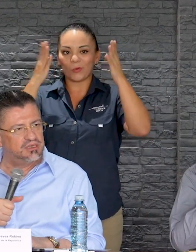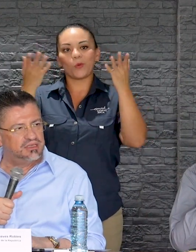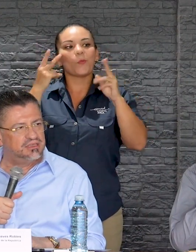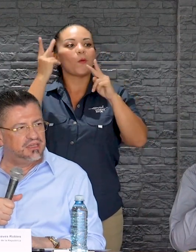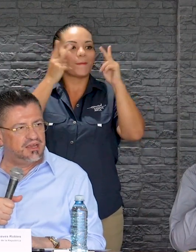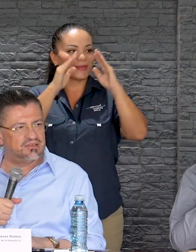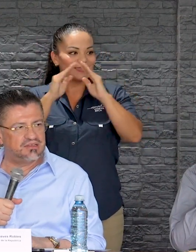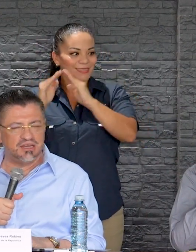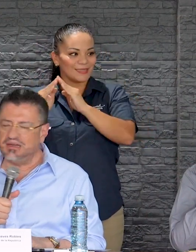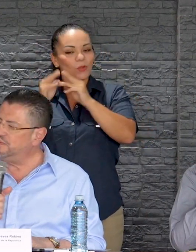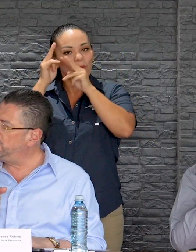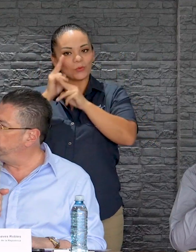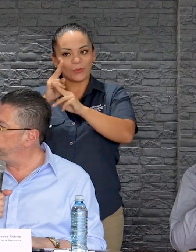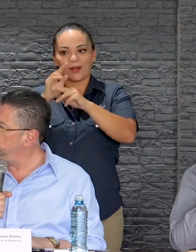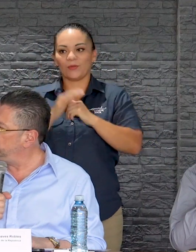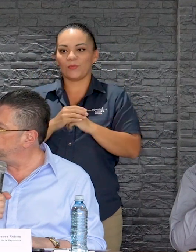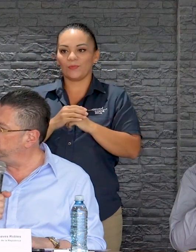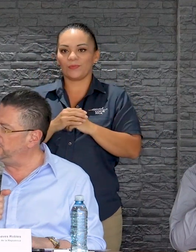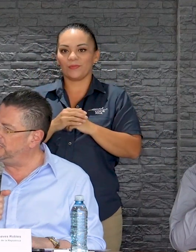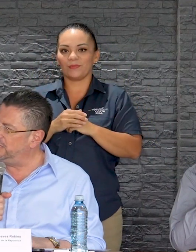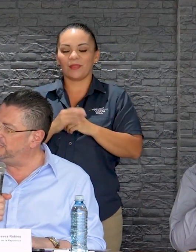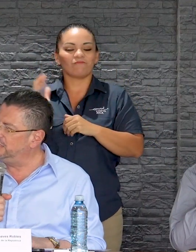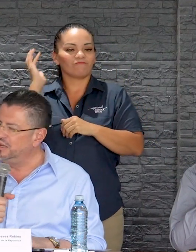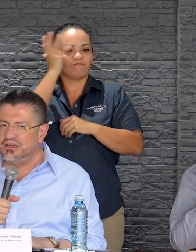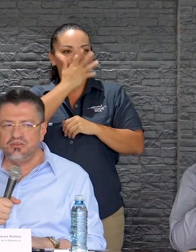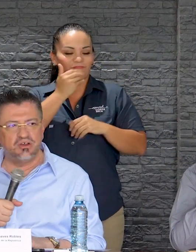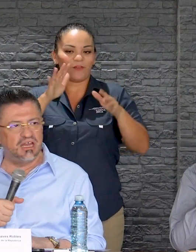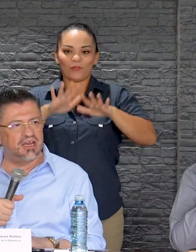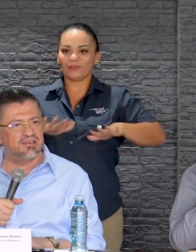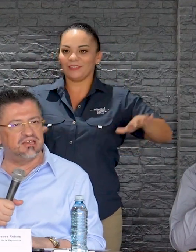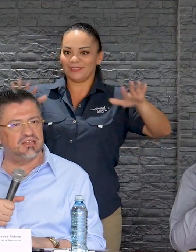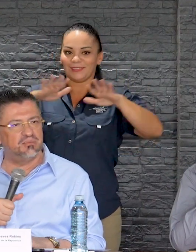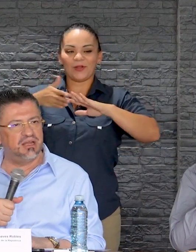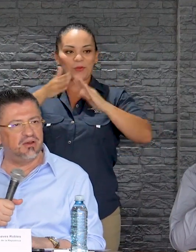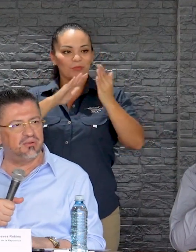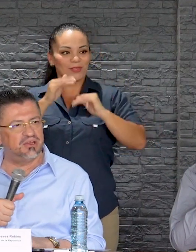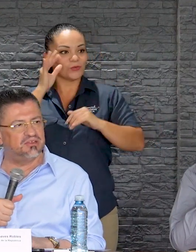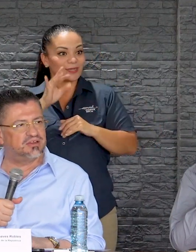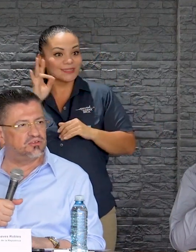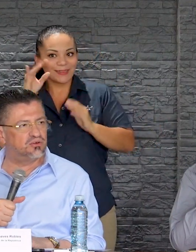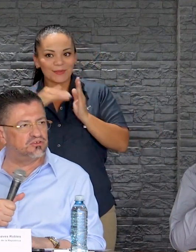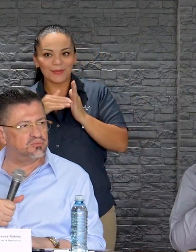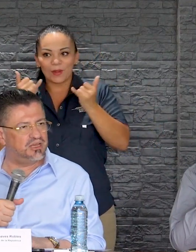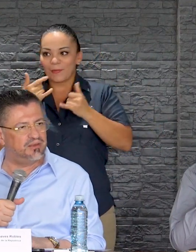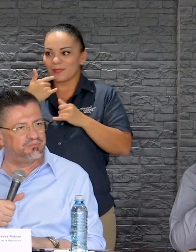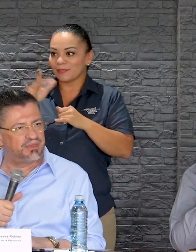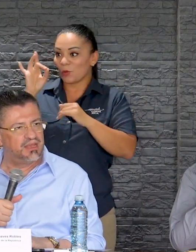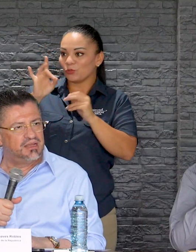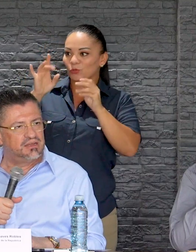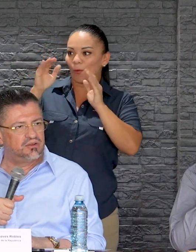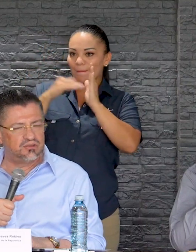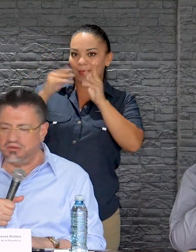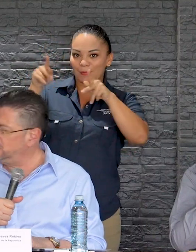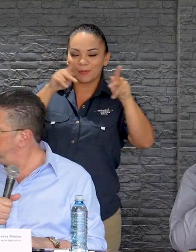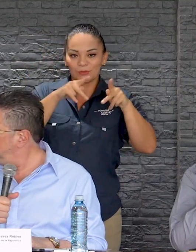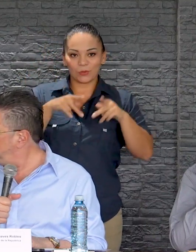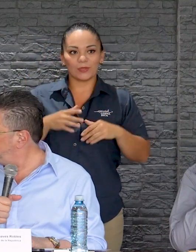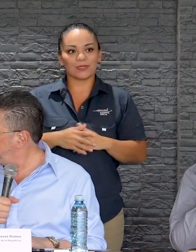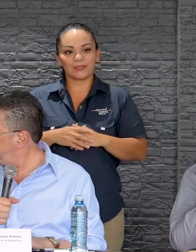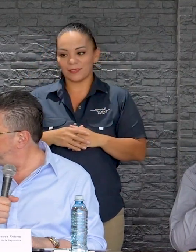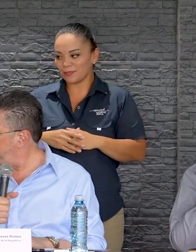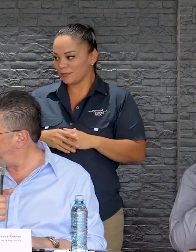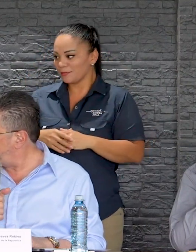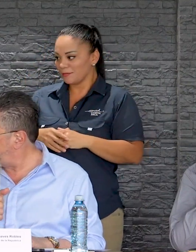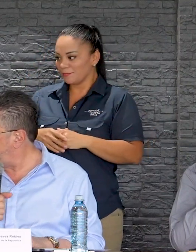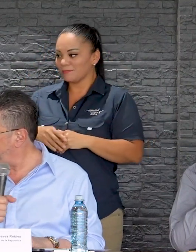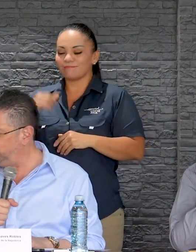honorario de esta fabulosa comunidad. Yo creí que eran 7.000, ahora me dicen que son 8.000